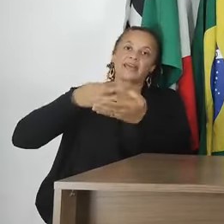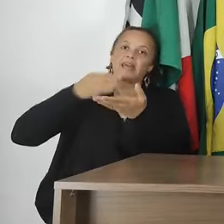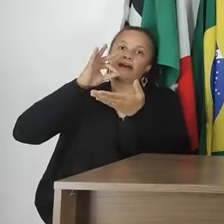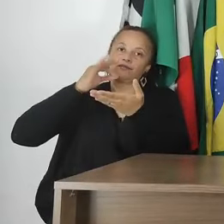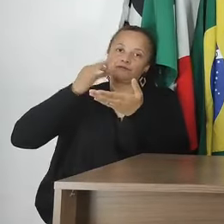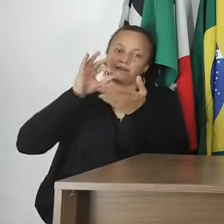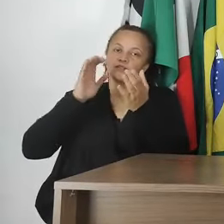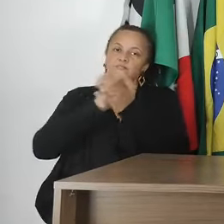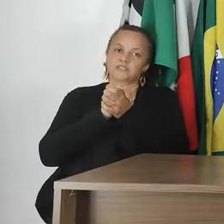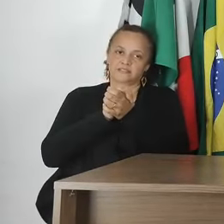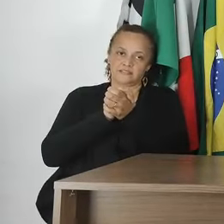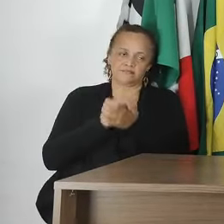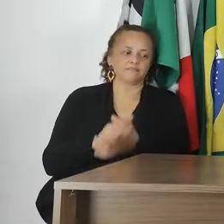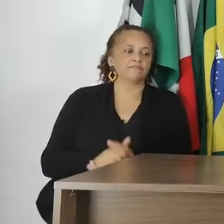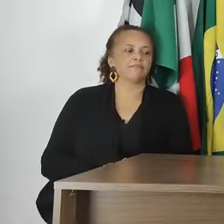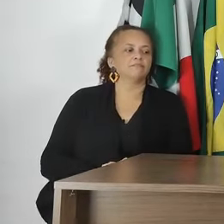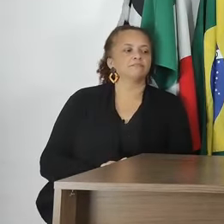IHM.